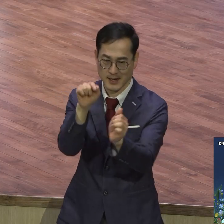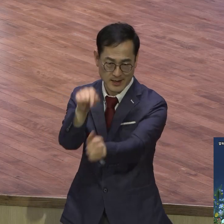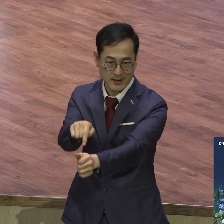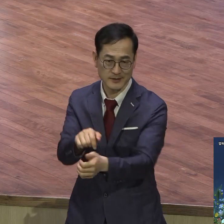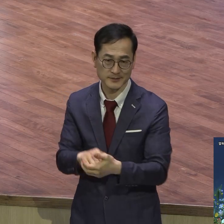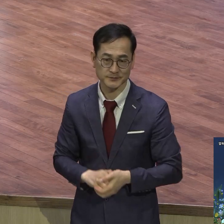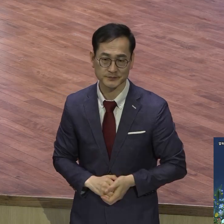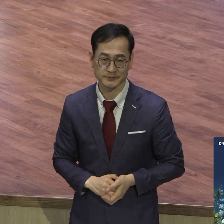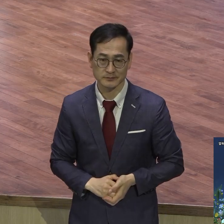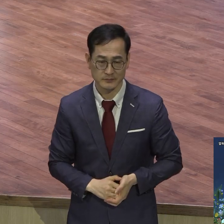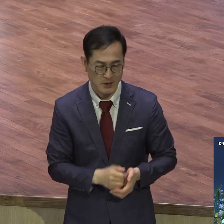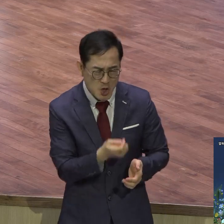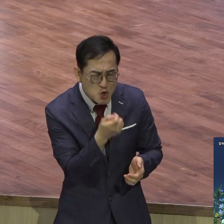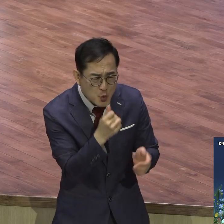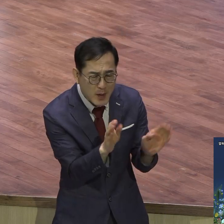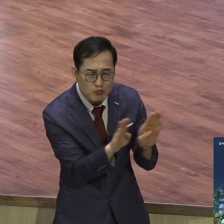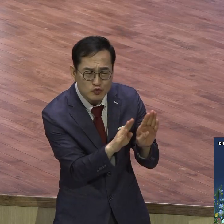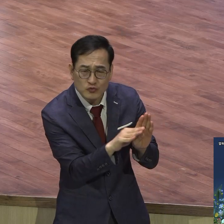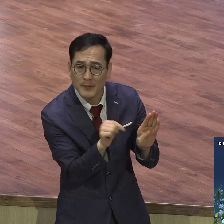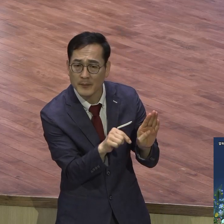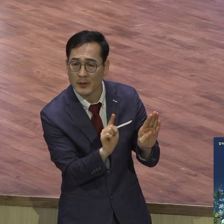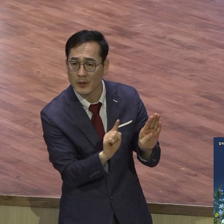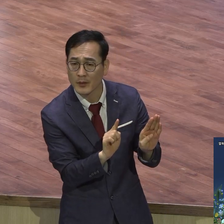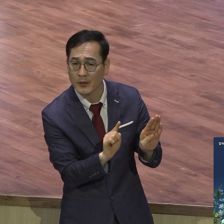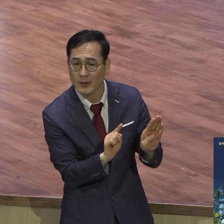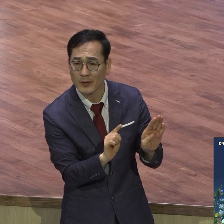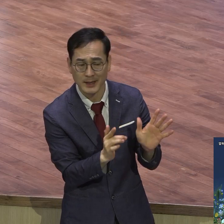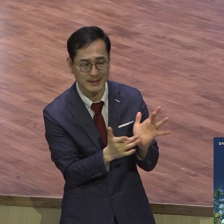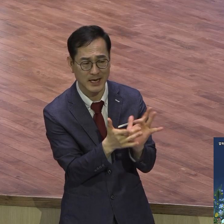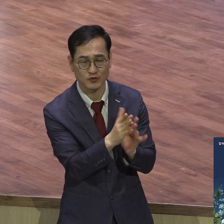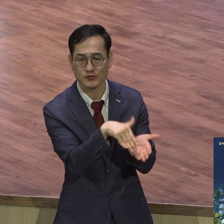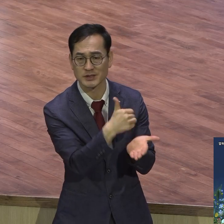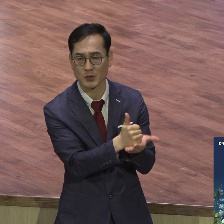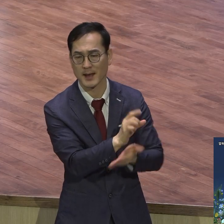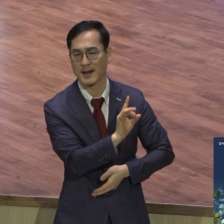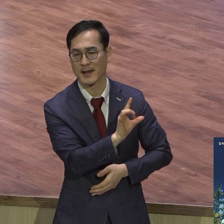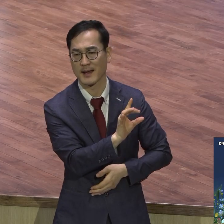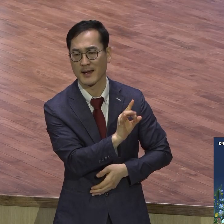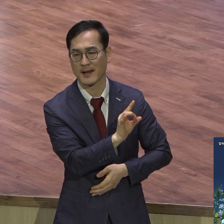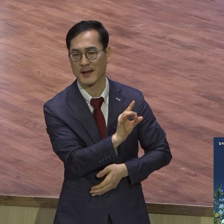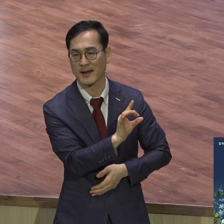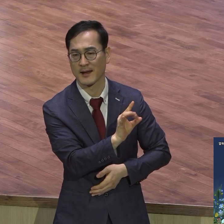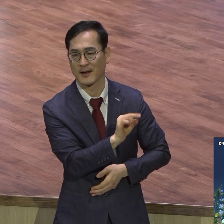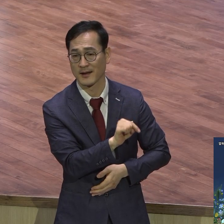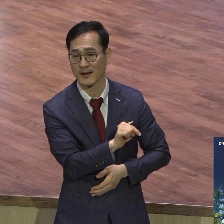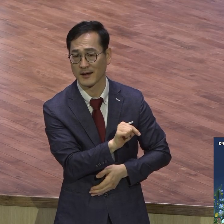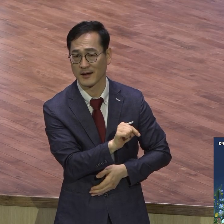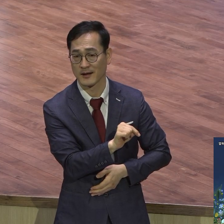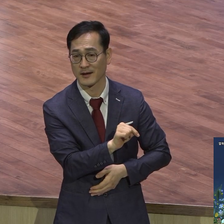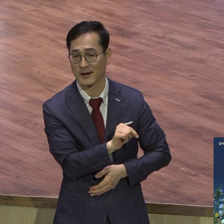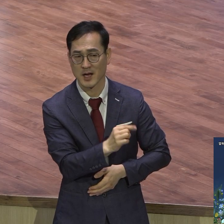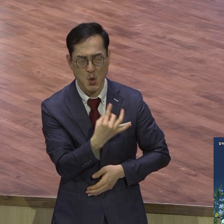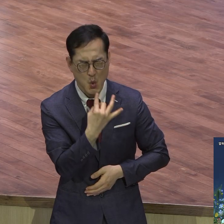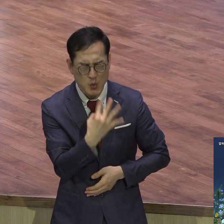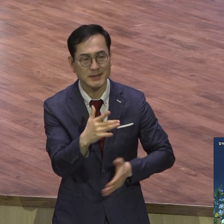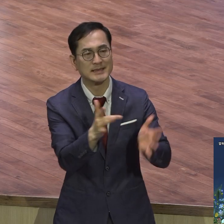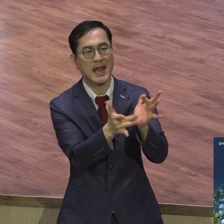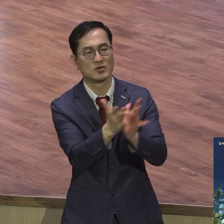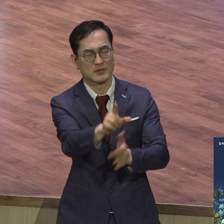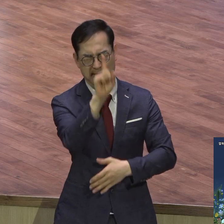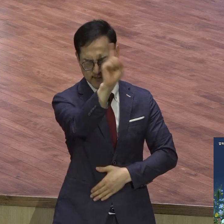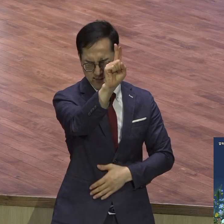좁은 문이 뭐예요? 예수 그리스도 유일성 이걸 가지라는 것입니다. 오직 예수